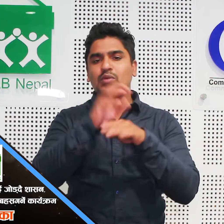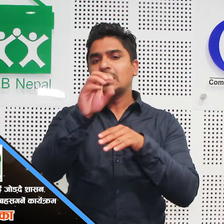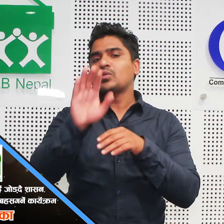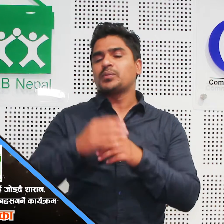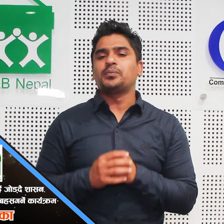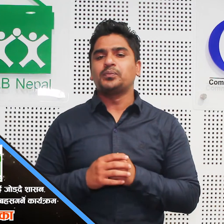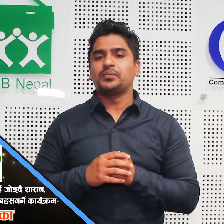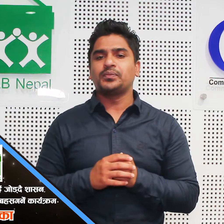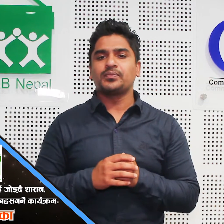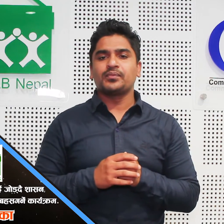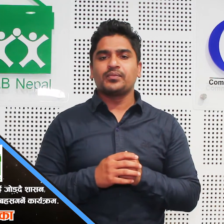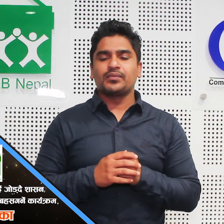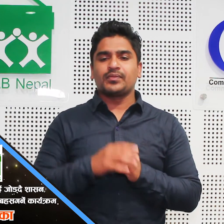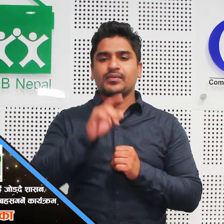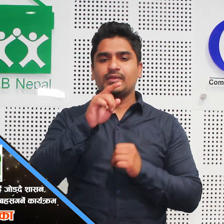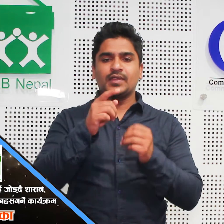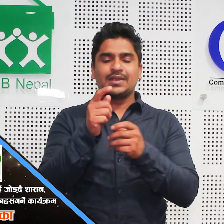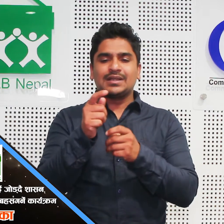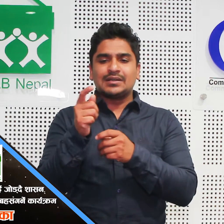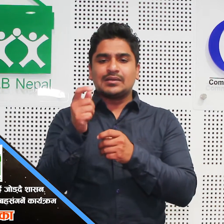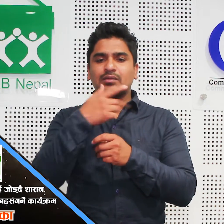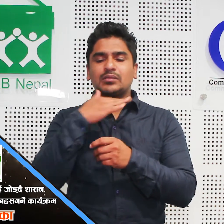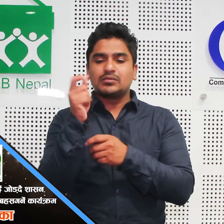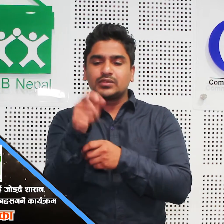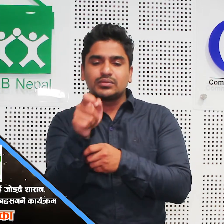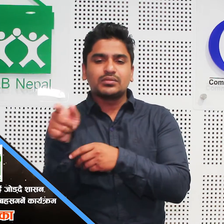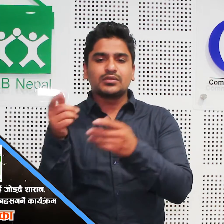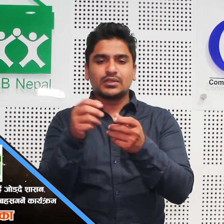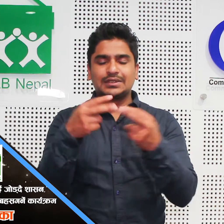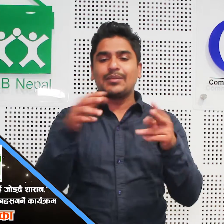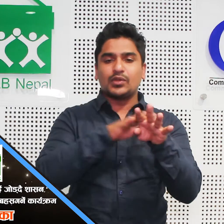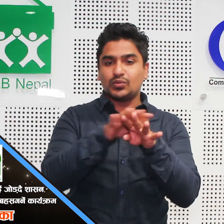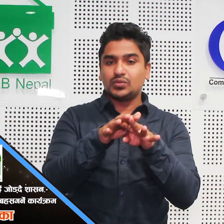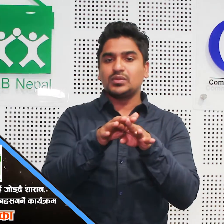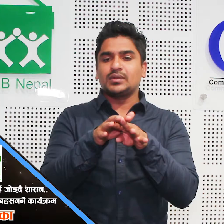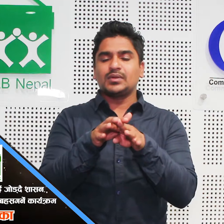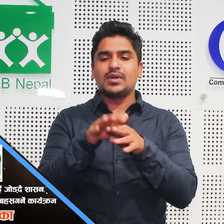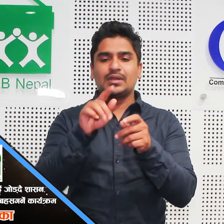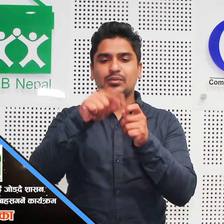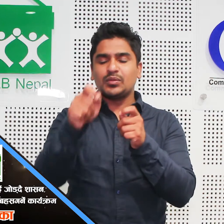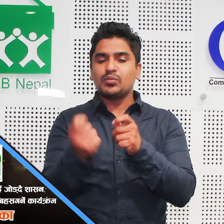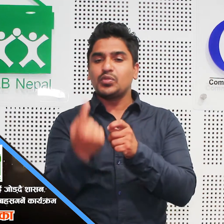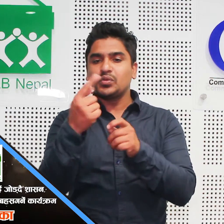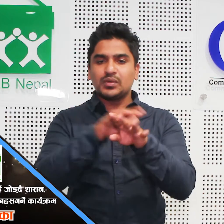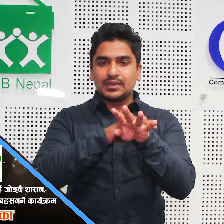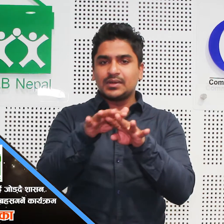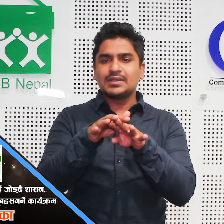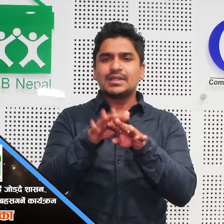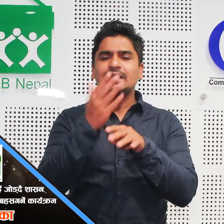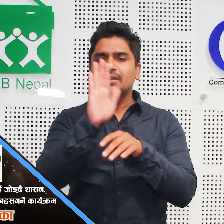त्यो के अरे पिसारी छर्ने औजार भयो, उपकरणहरू भयो, बिउ बिजन चाहिँ फेरि त्यो के छ भनेदेखि